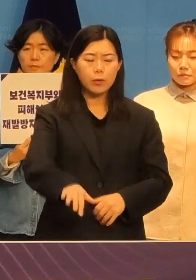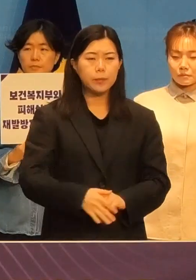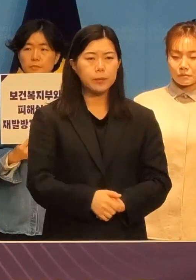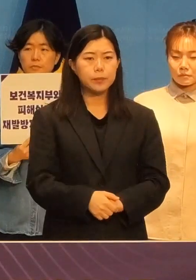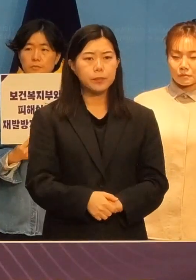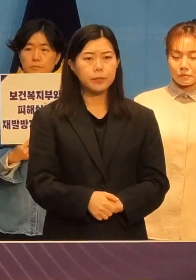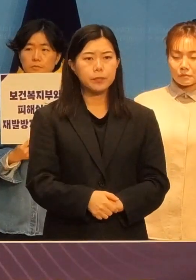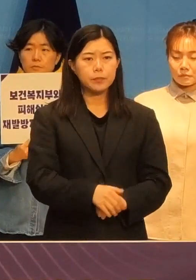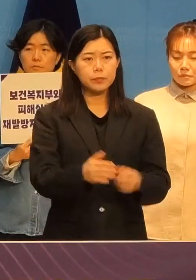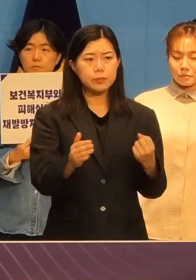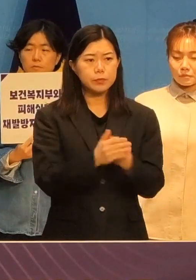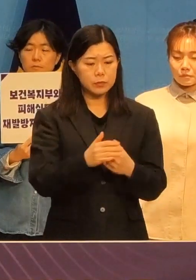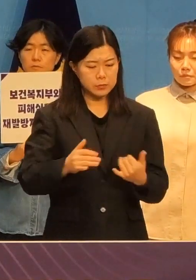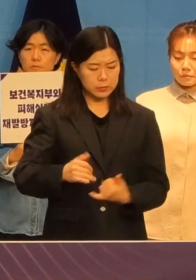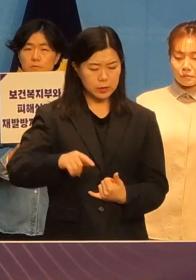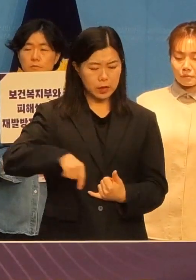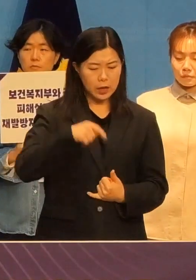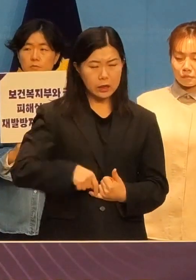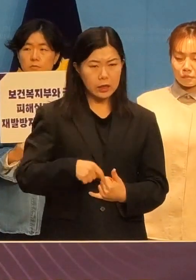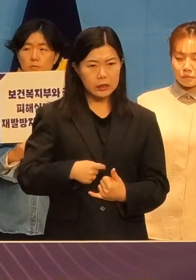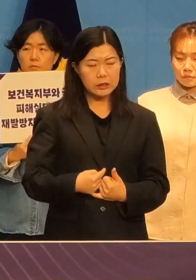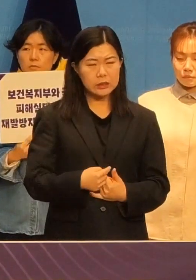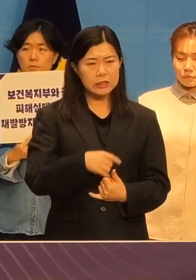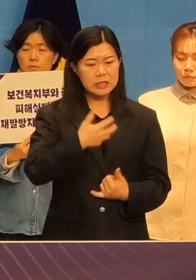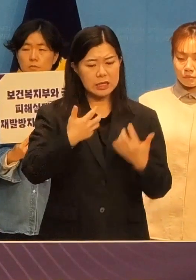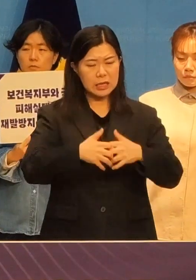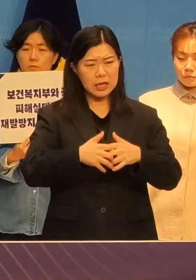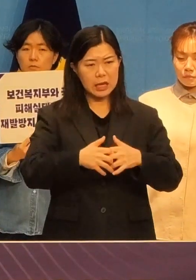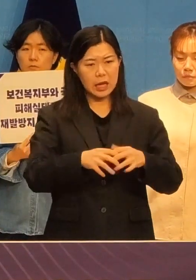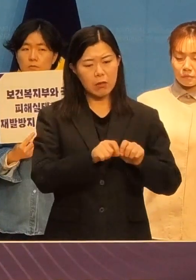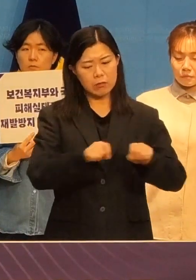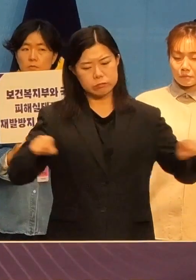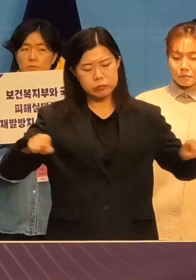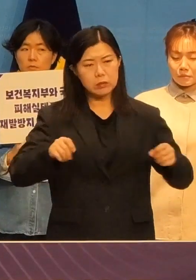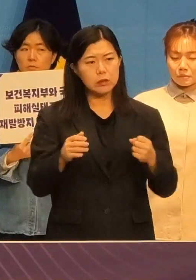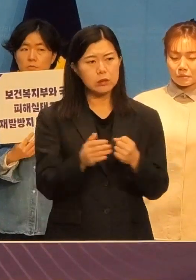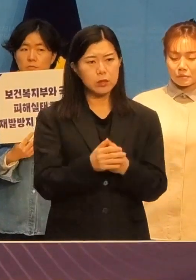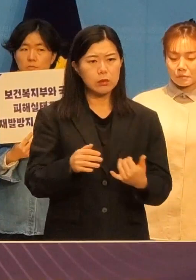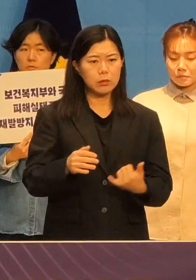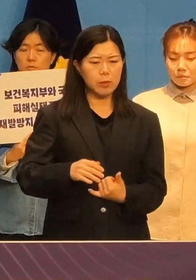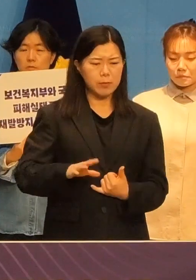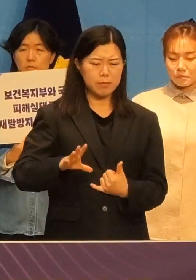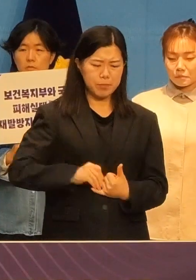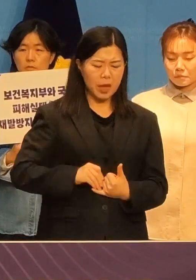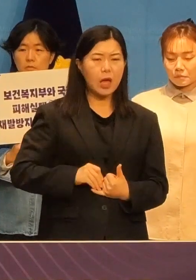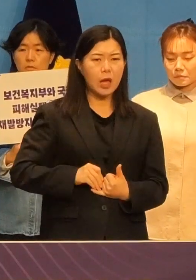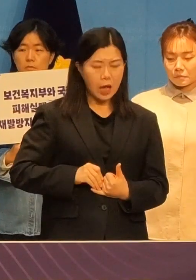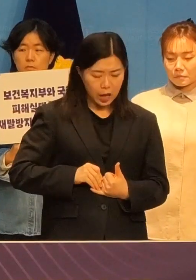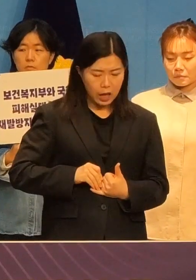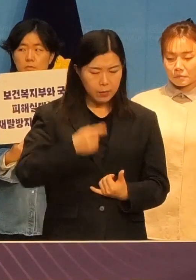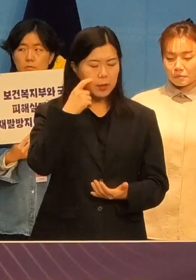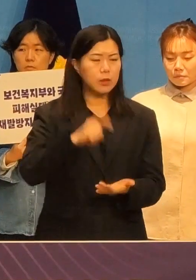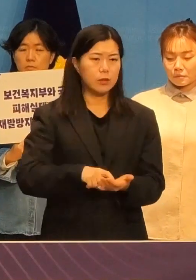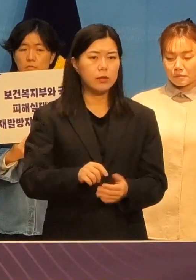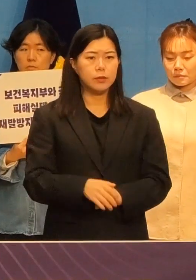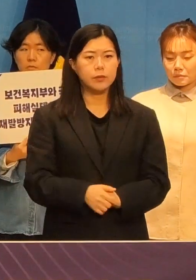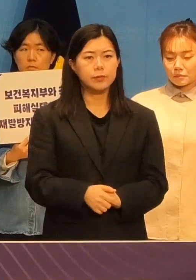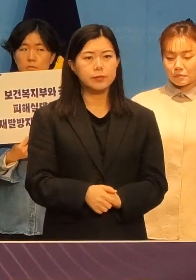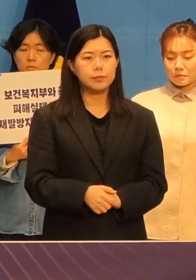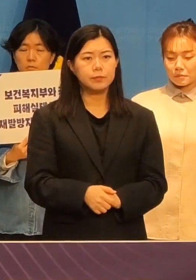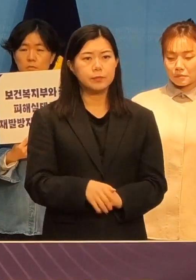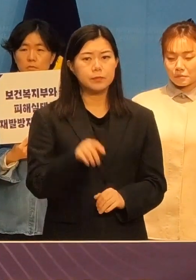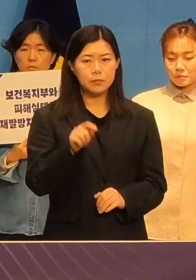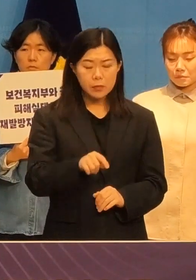그 결과 자궁 내 피임기구가 장기간 방치되어 자궁벽에 유착된 상태로 발견되었습니다.